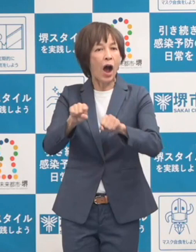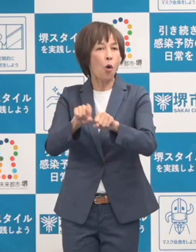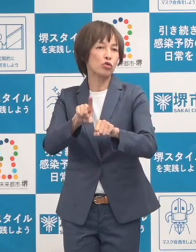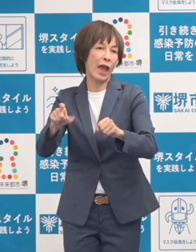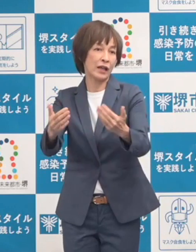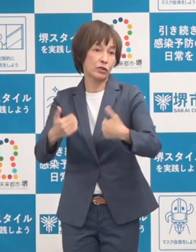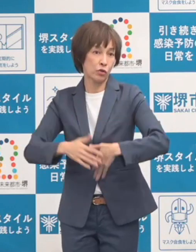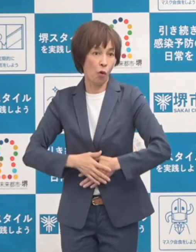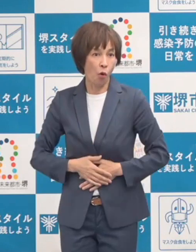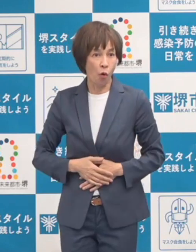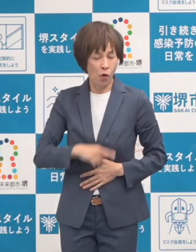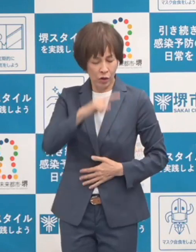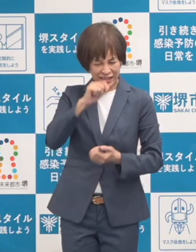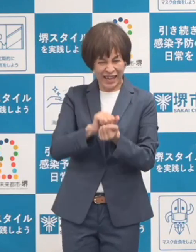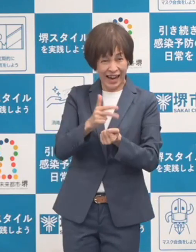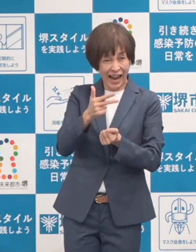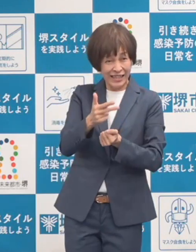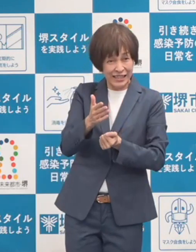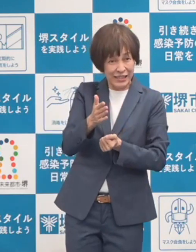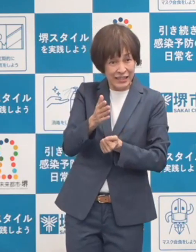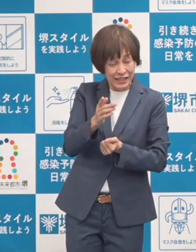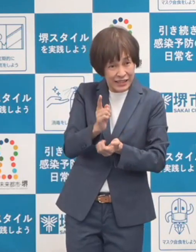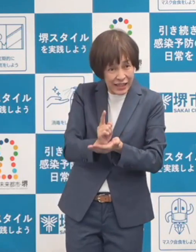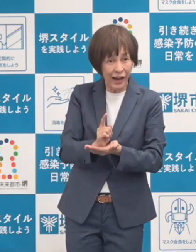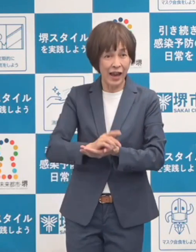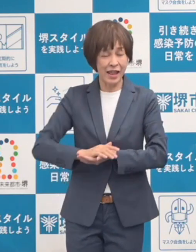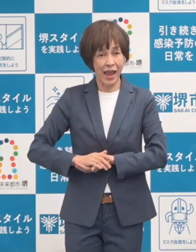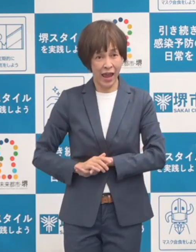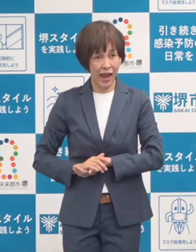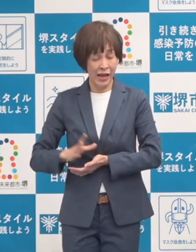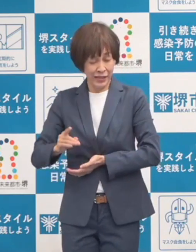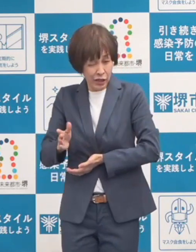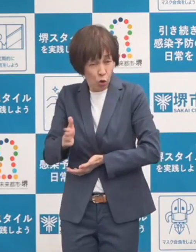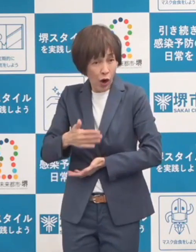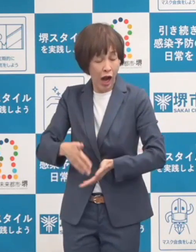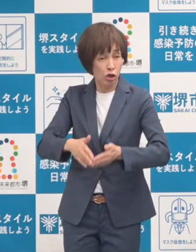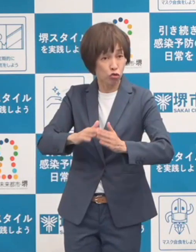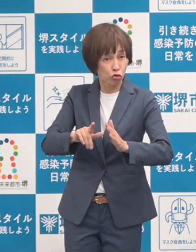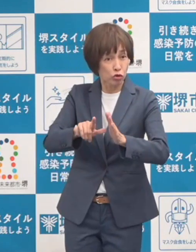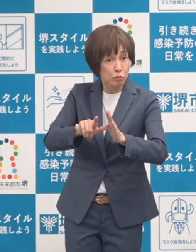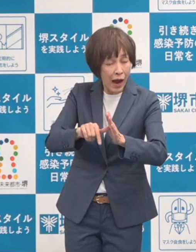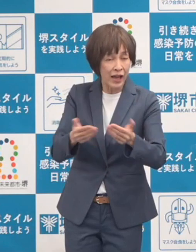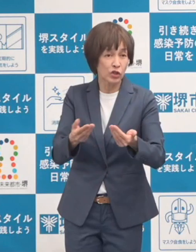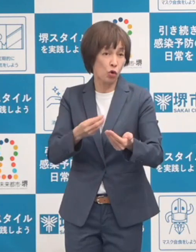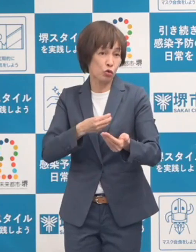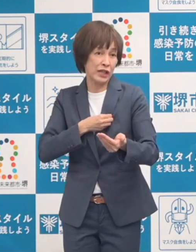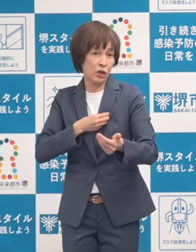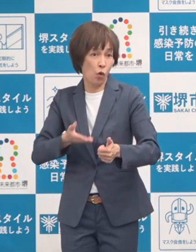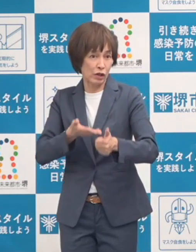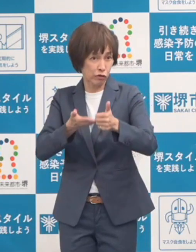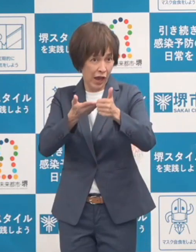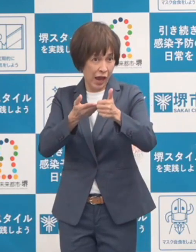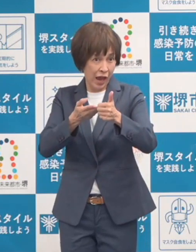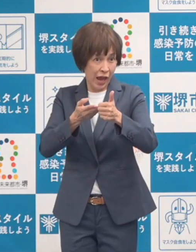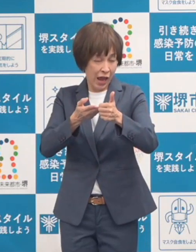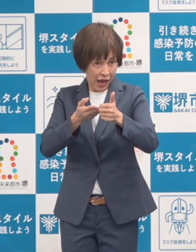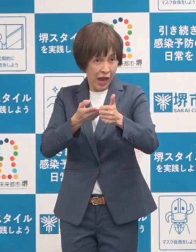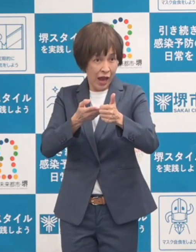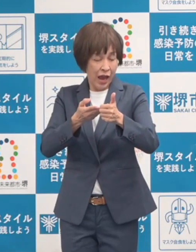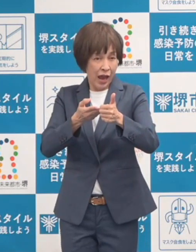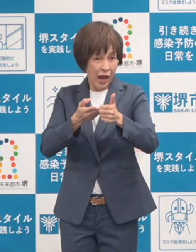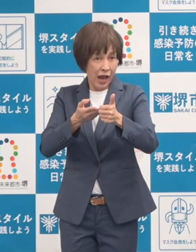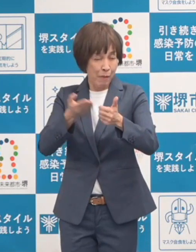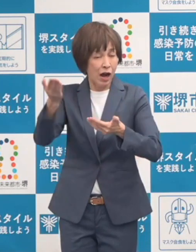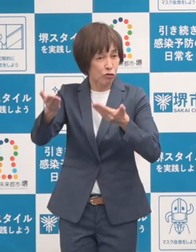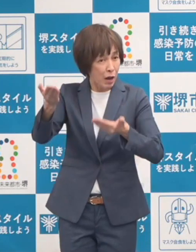市だけでその施設を一から作ってですね、これから職員の育成も進めていくことに35億円かけてやるということに比べると、